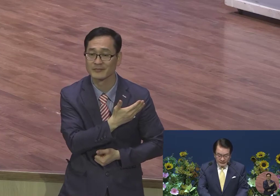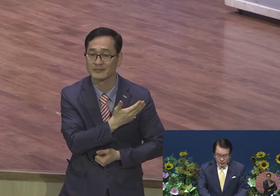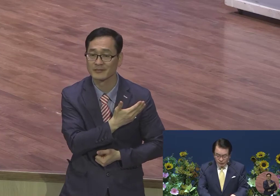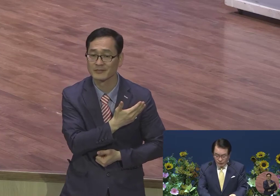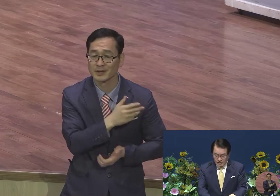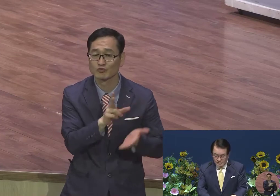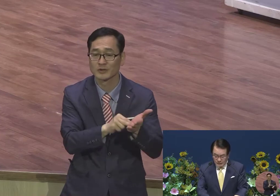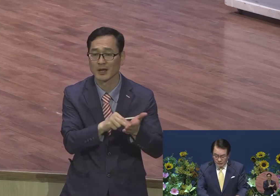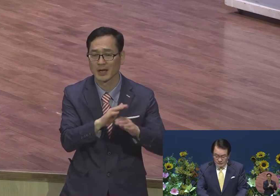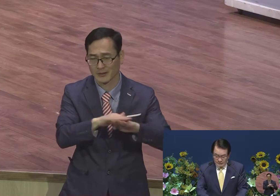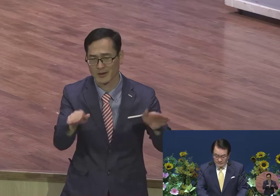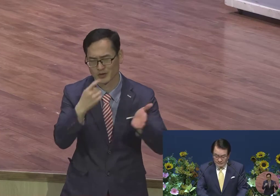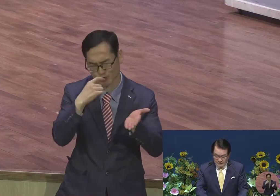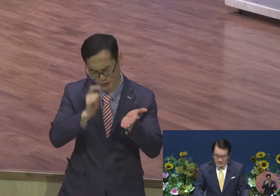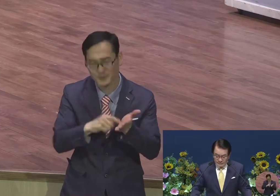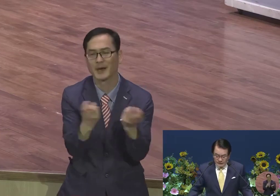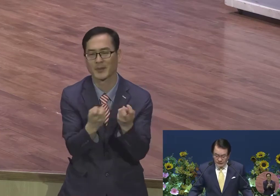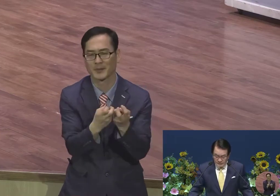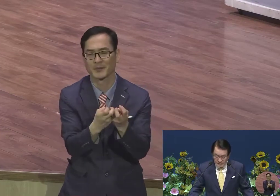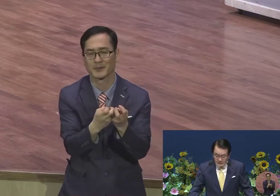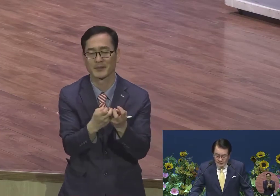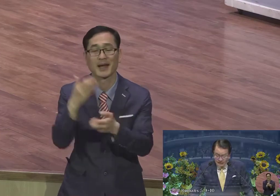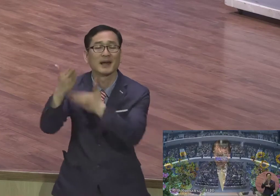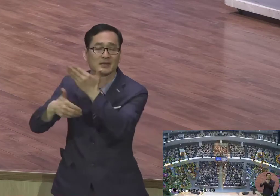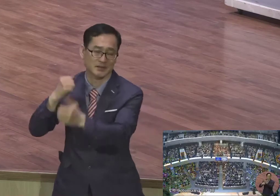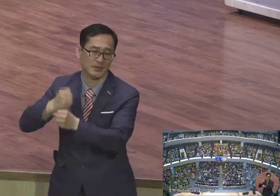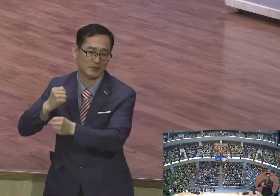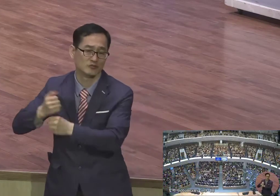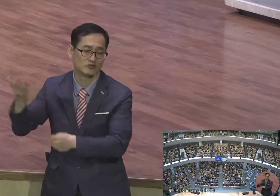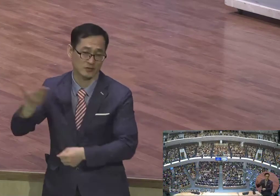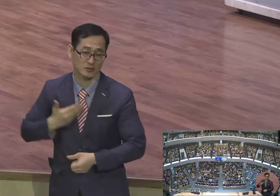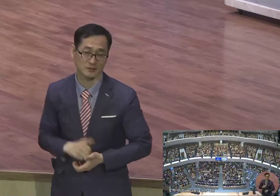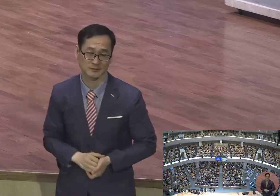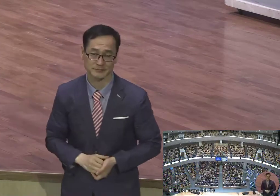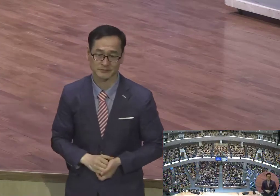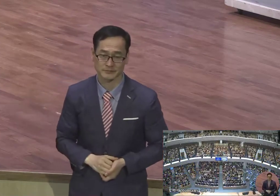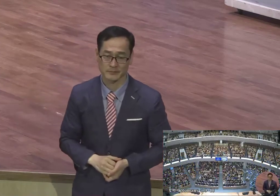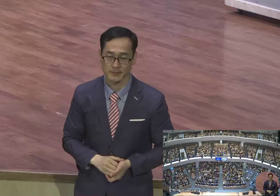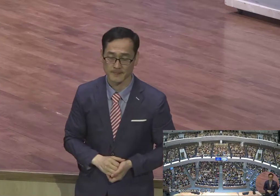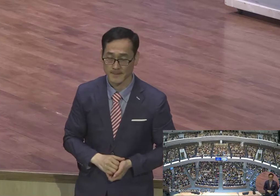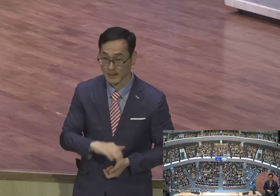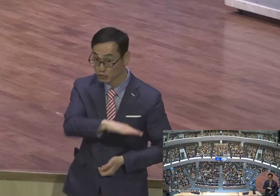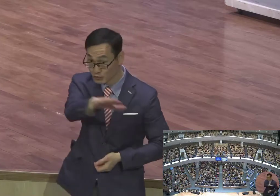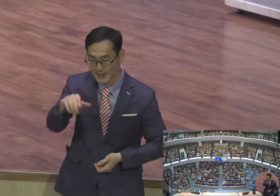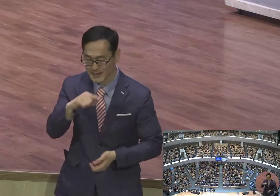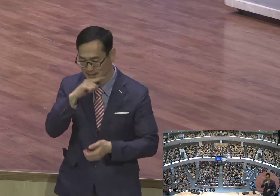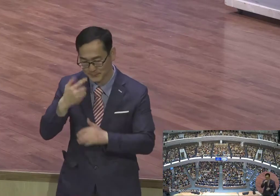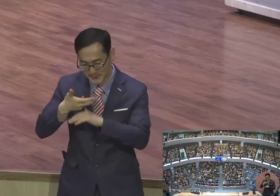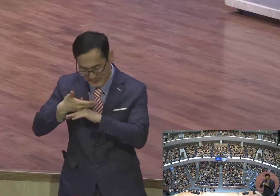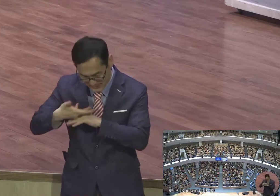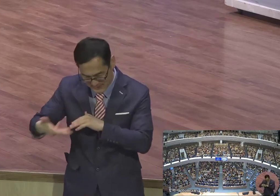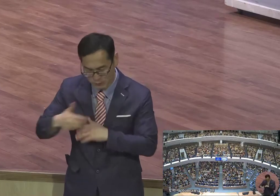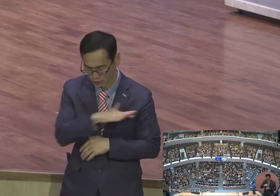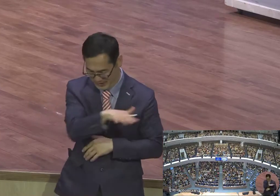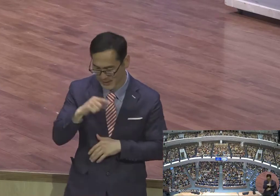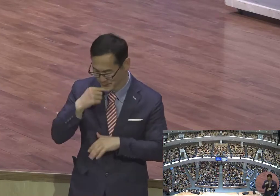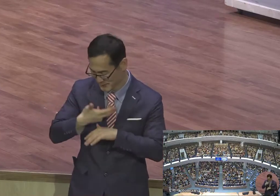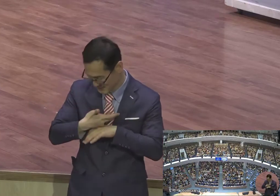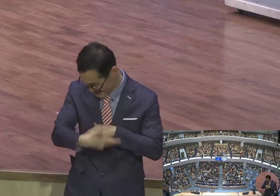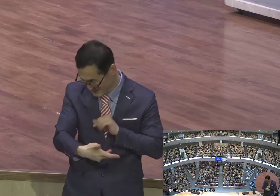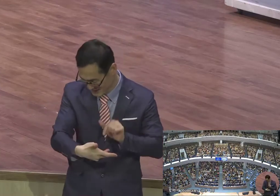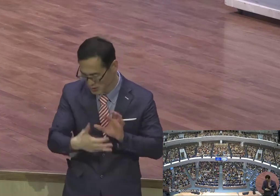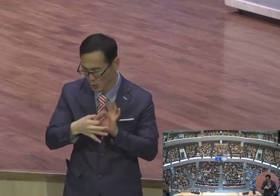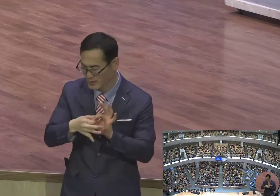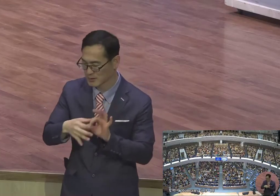9절로 10절 보세요 그러면 이제 우리가 그의 피로 말미암아 어렵다 하심을 받았으니 더욱